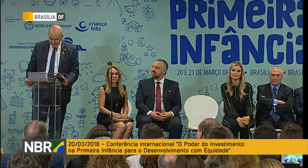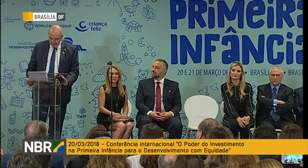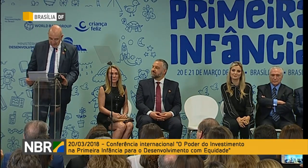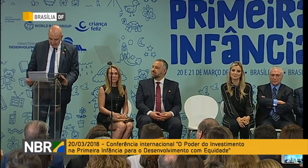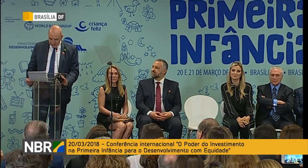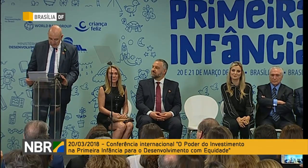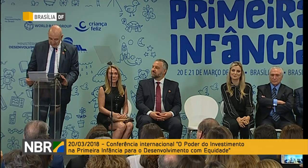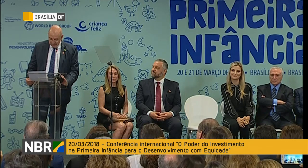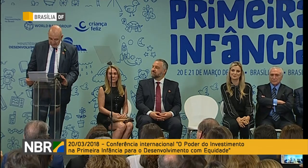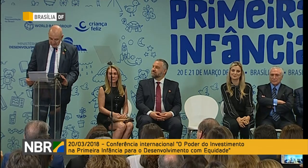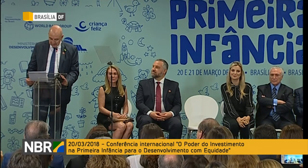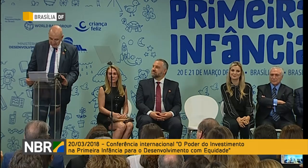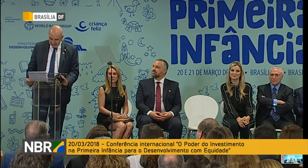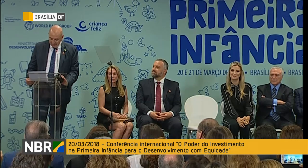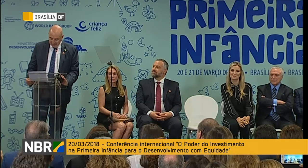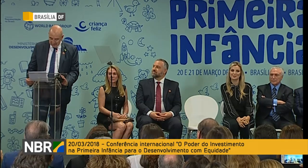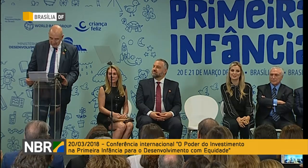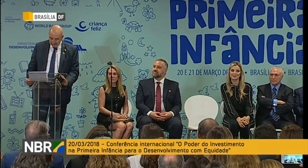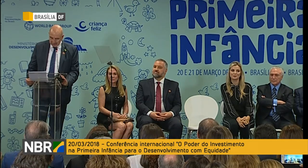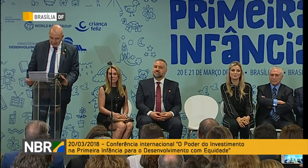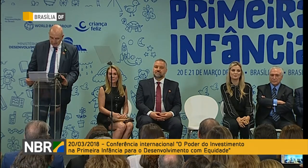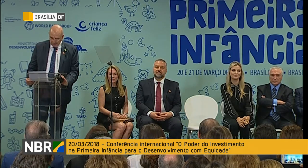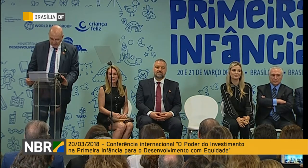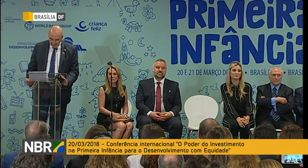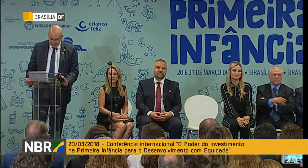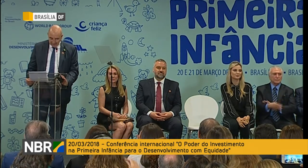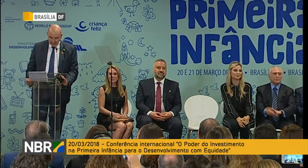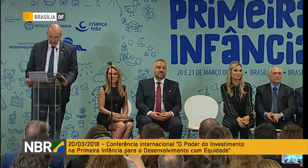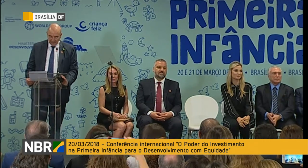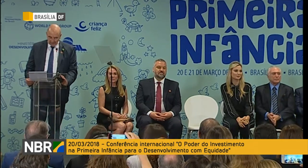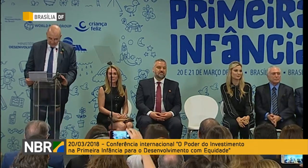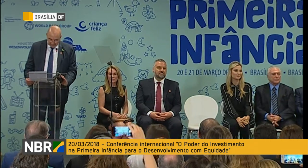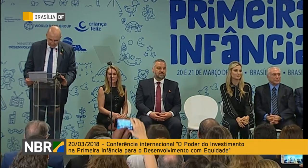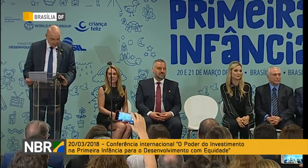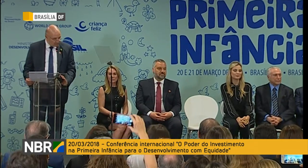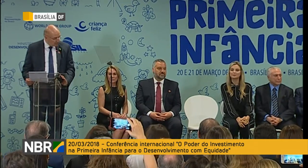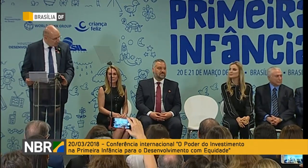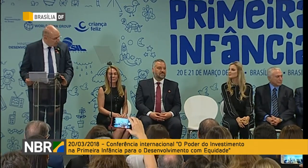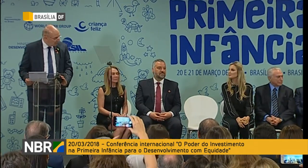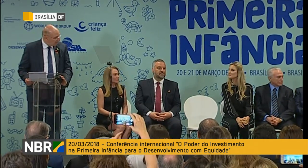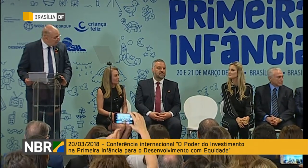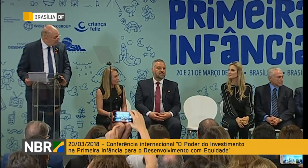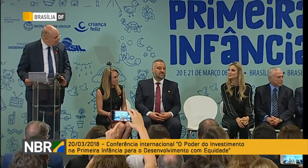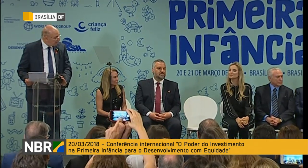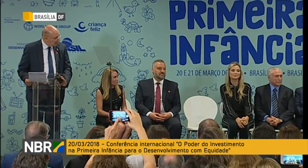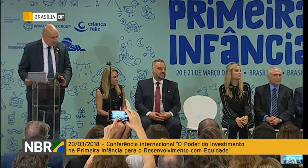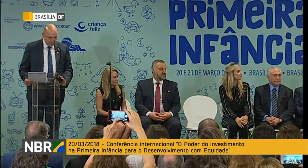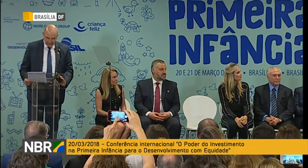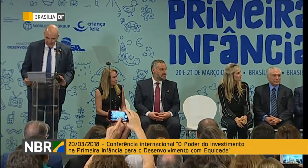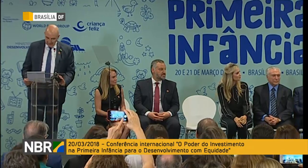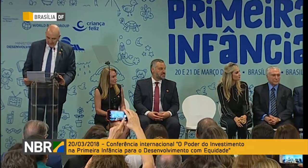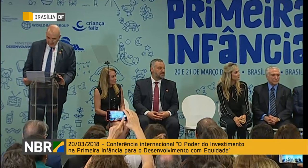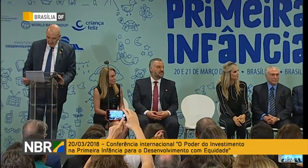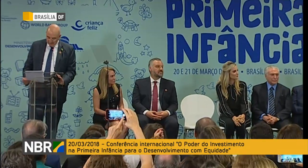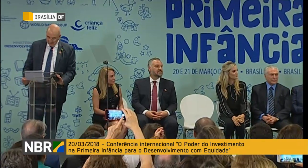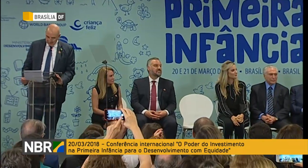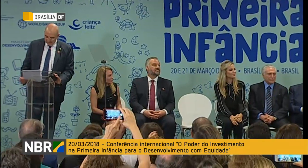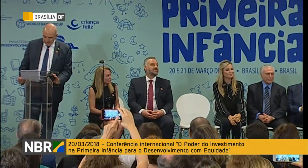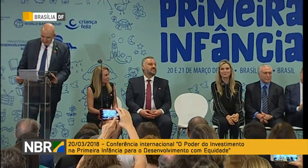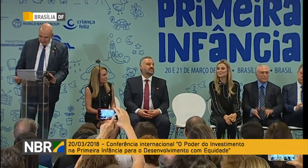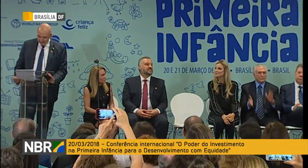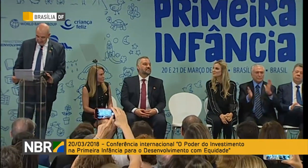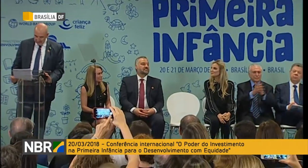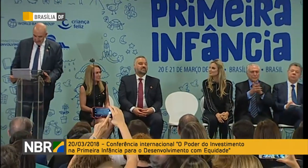Queria também cumprimentar a chanceler Maria Ângela Holguín, ministra das Relações Exteriores, que nos dá também a honra